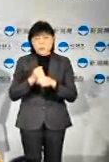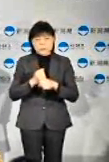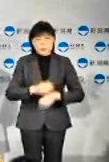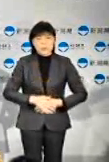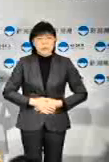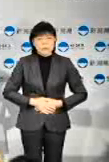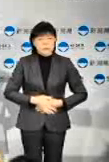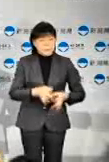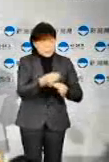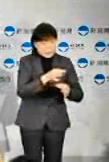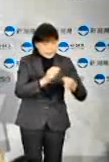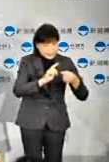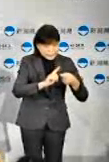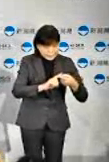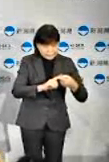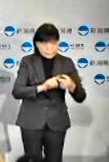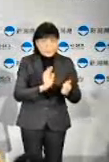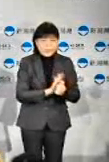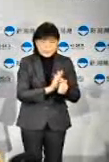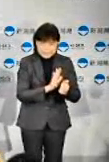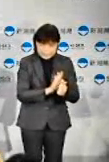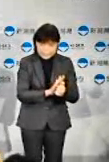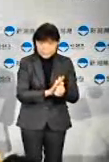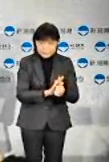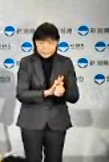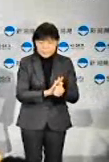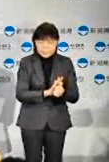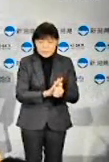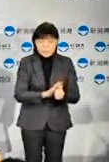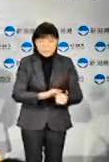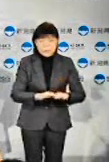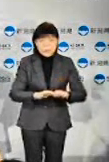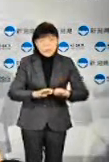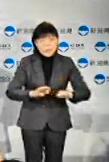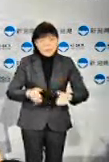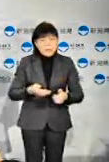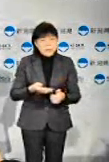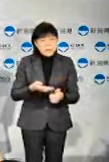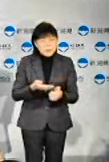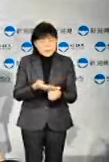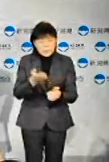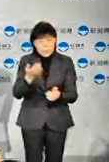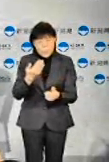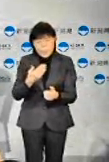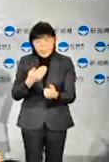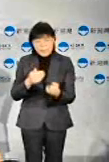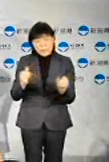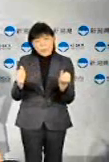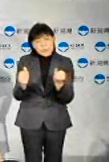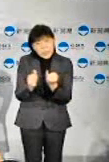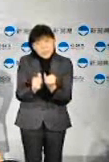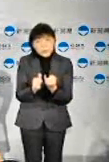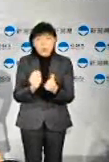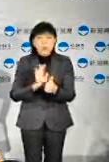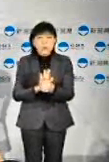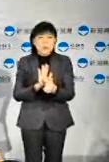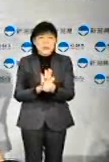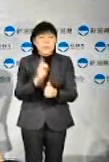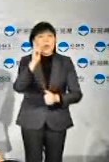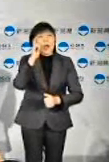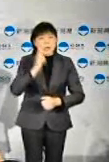まあその経済的支援と、それからもう一つはちょっと子育ての手前ですけど、結婚支援も柱として立ててましてですね、